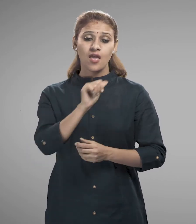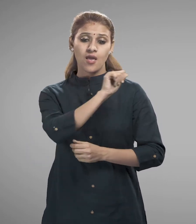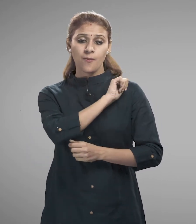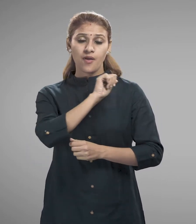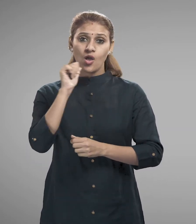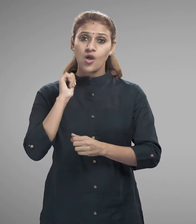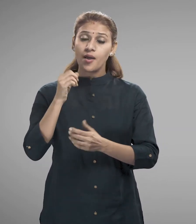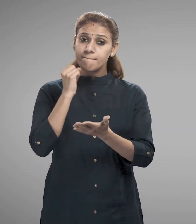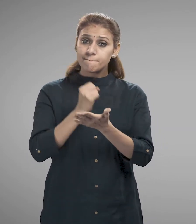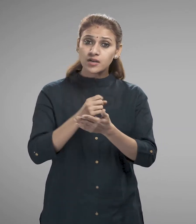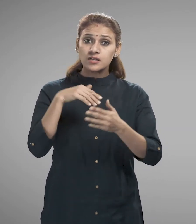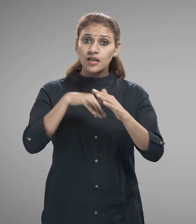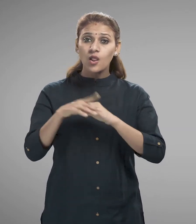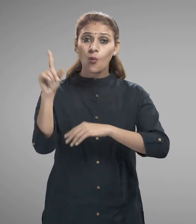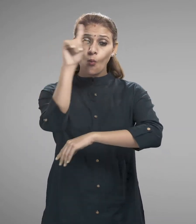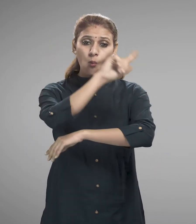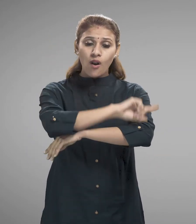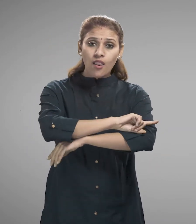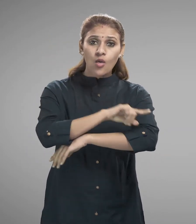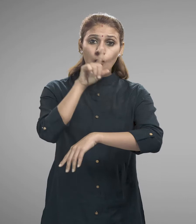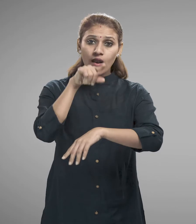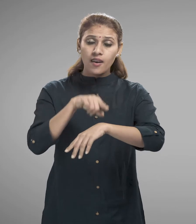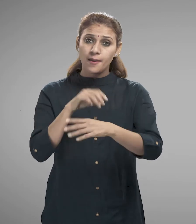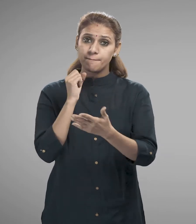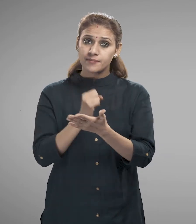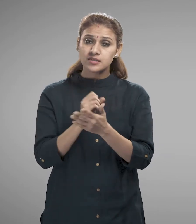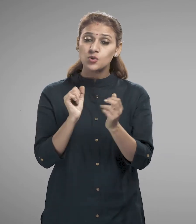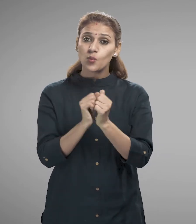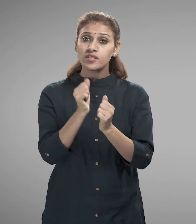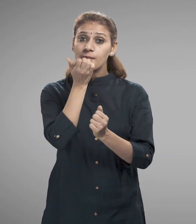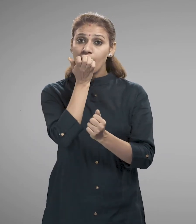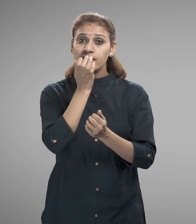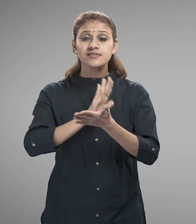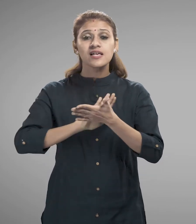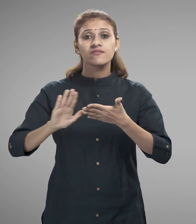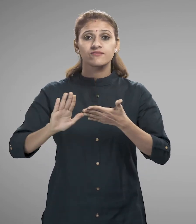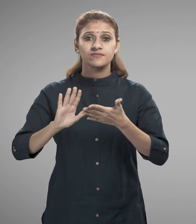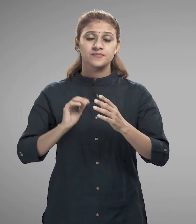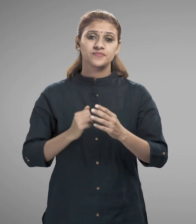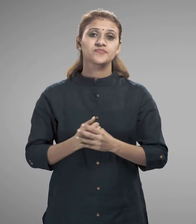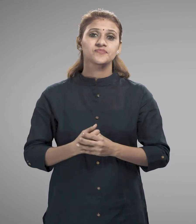दिन में कम से कम एक बार स्नान अवश्य करें और अपने गुप्तांग को प्रतिदिन पानी से धोएं।